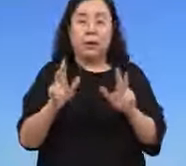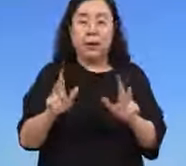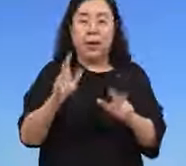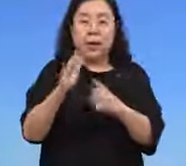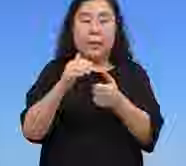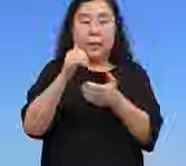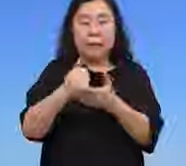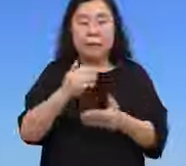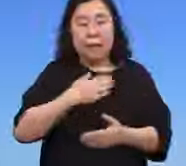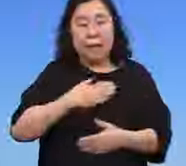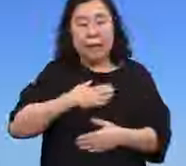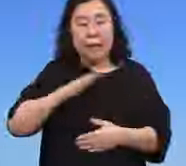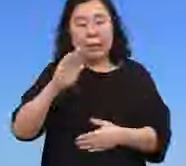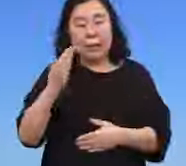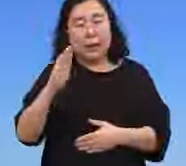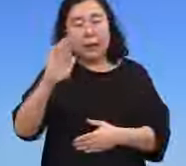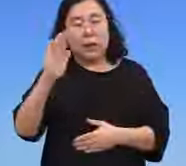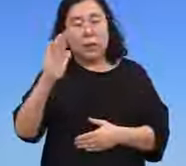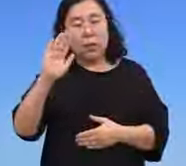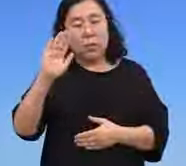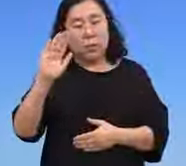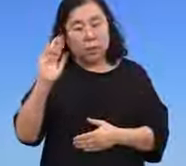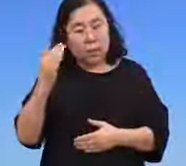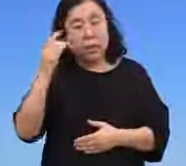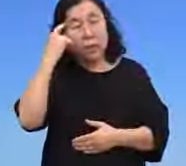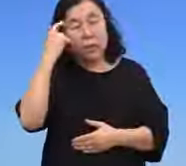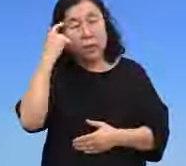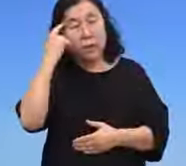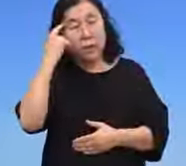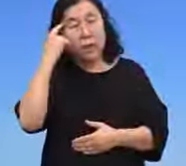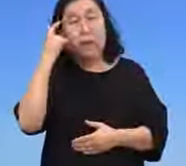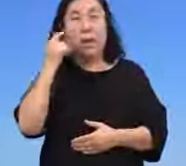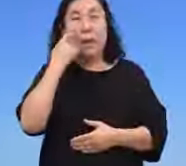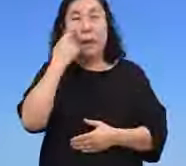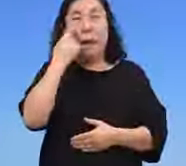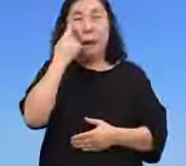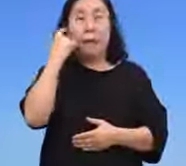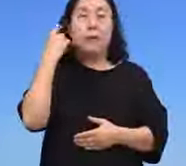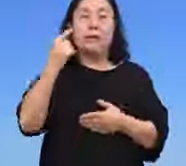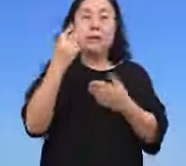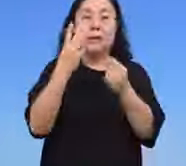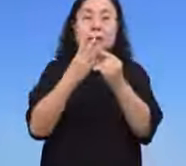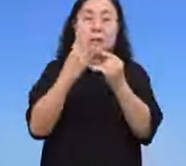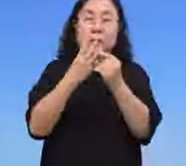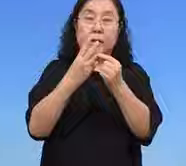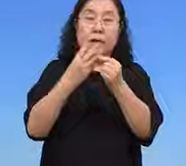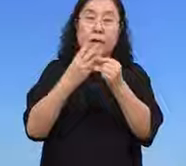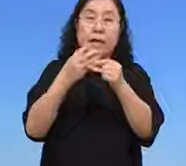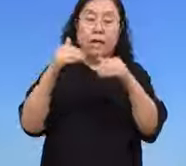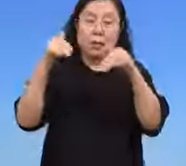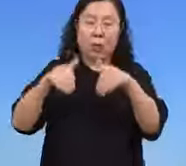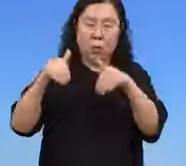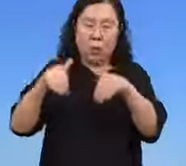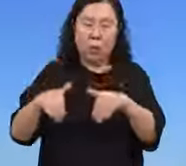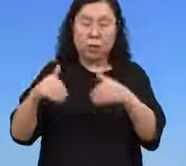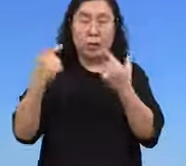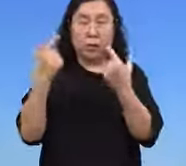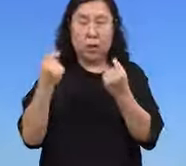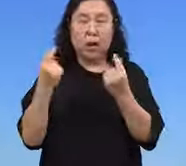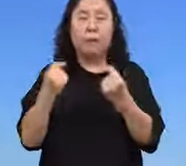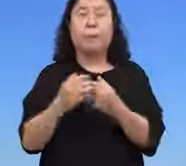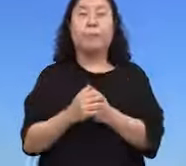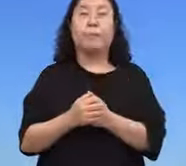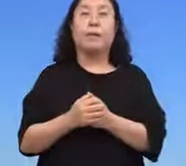이제는 여호와 하나님을 좀 알 때가 된 것 같은데, 여전히 이 본문에 나오는 셋째 번에 등장하는